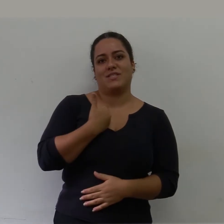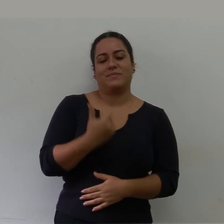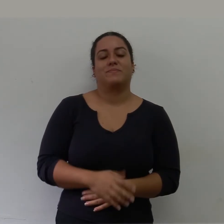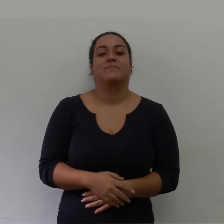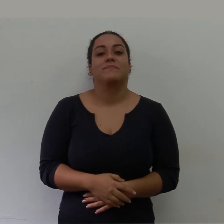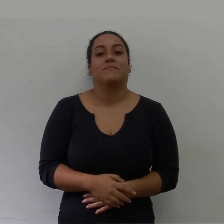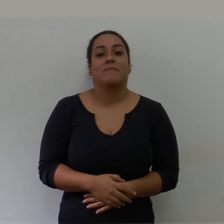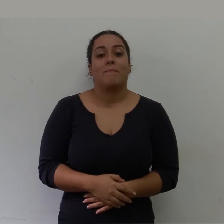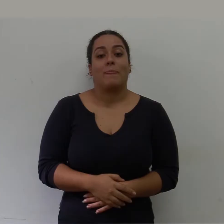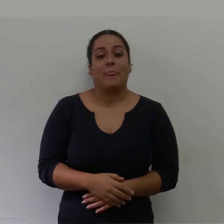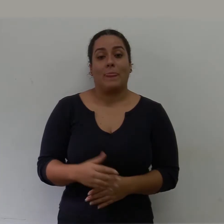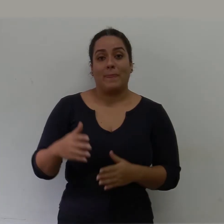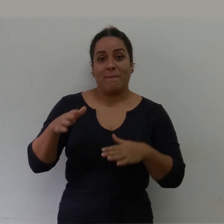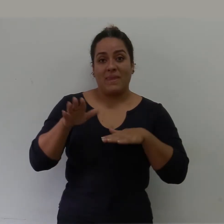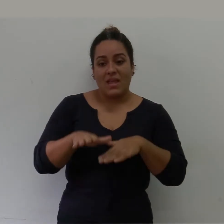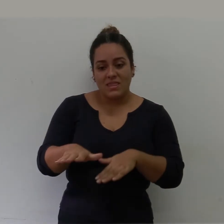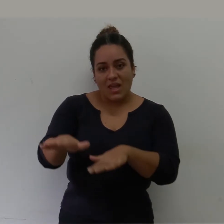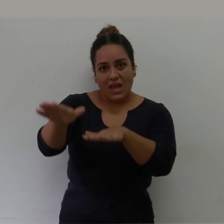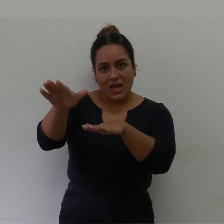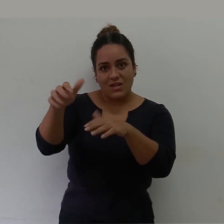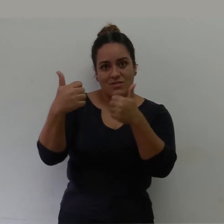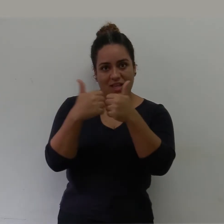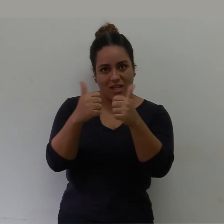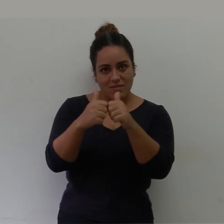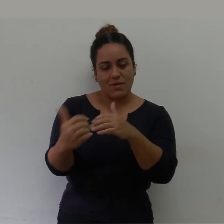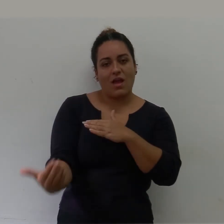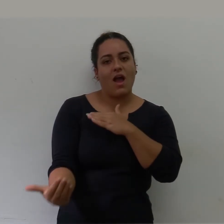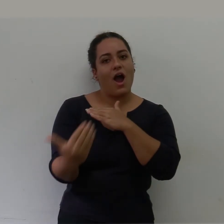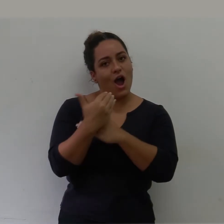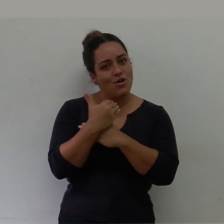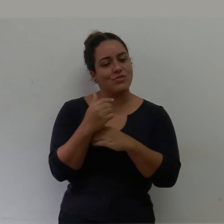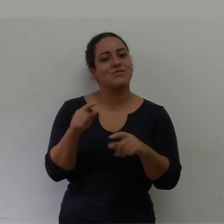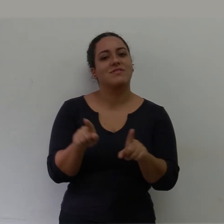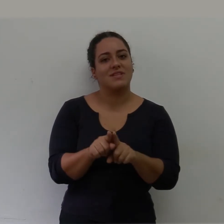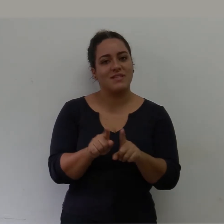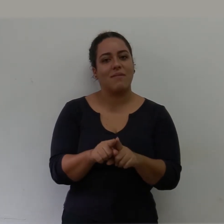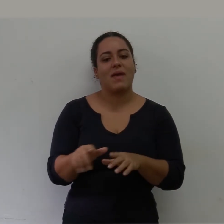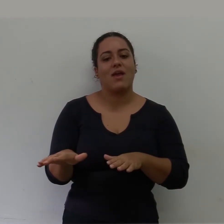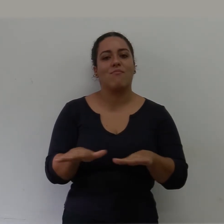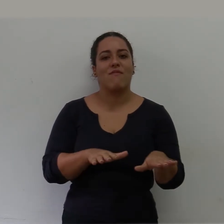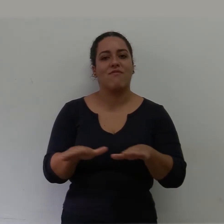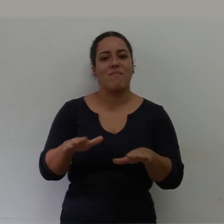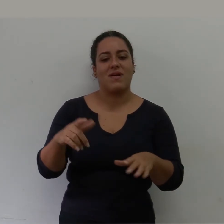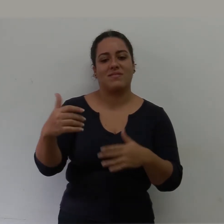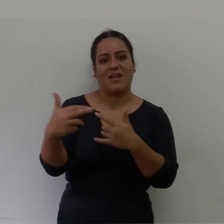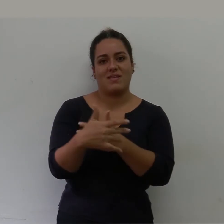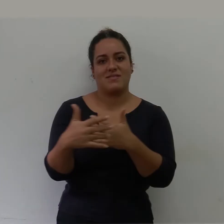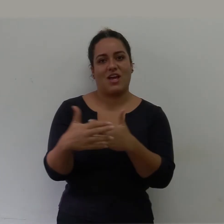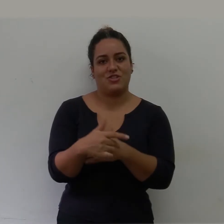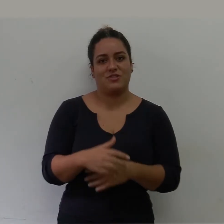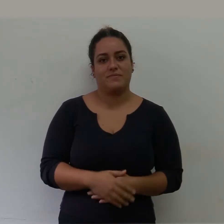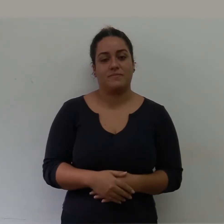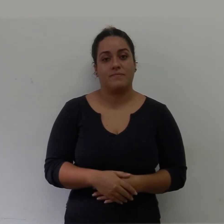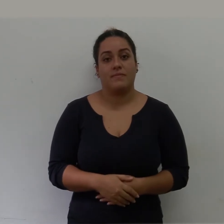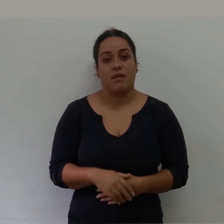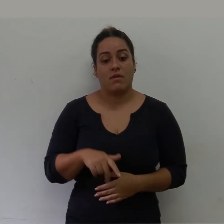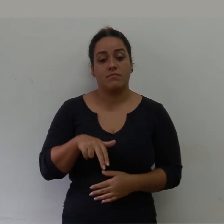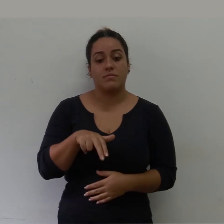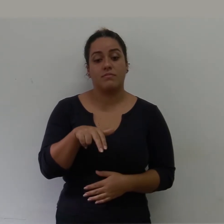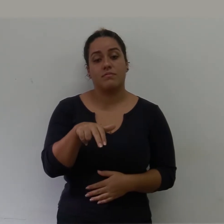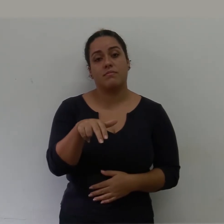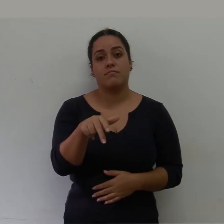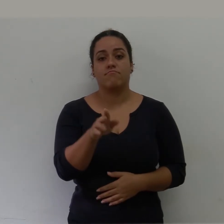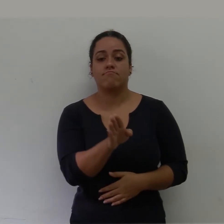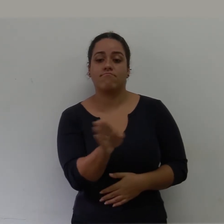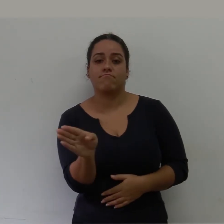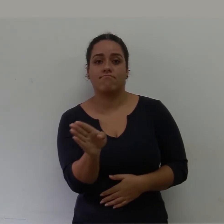Os de trânsito e transporte público ajudam a descomplicar o deslocamento pela cidade. Garibaldi está a 2 minutos de